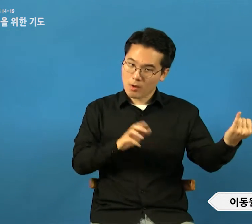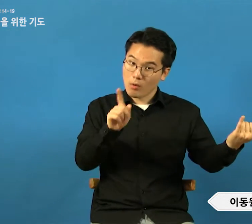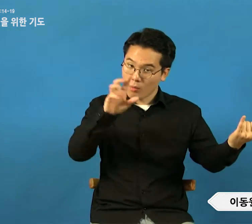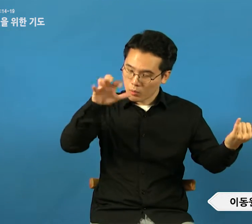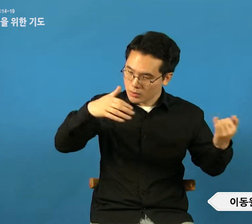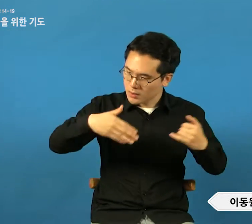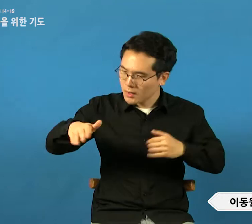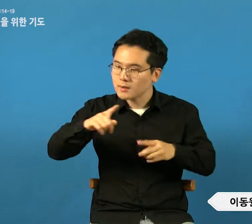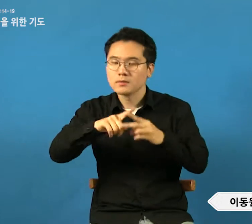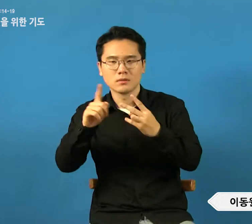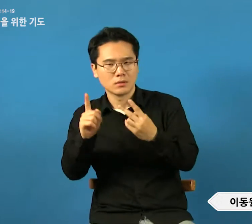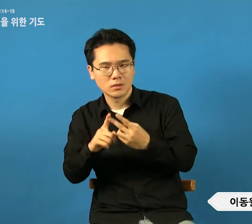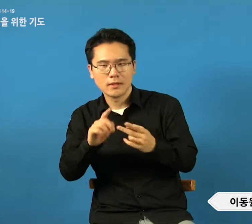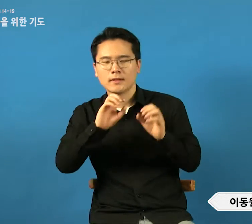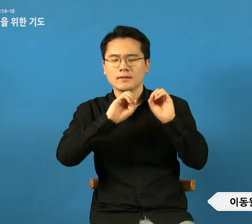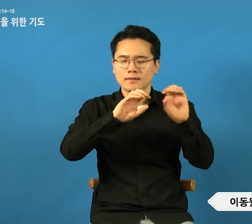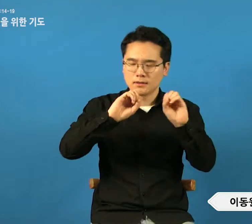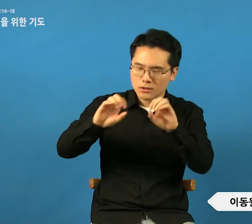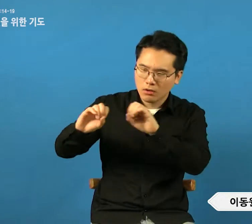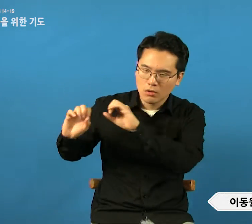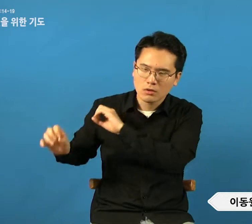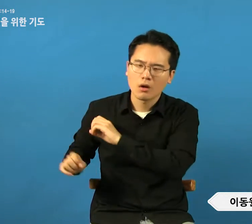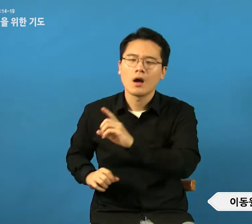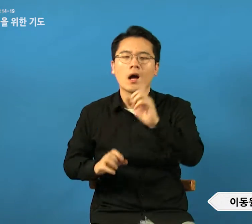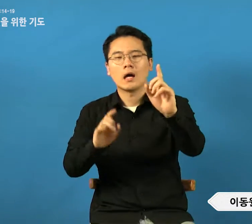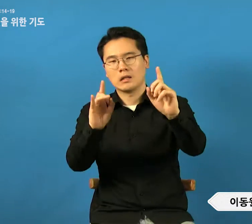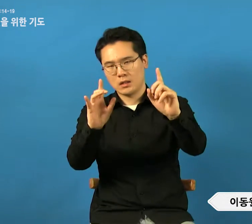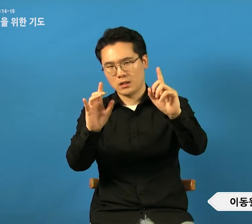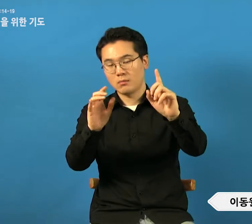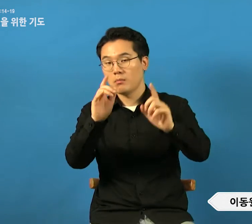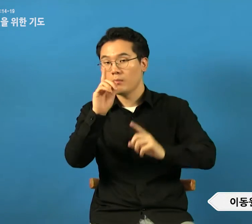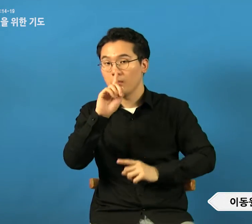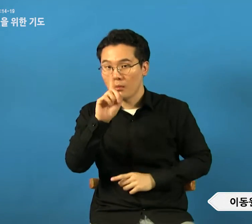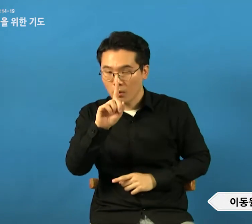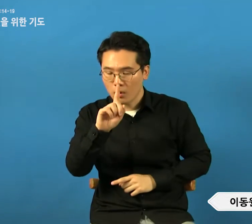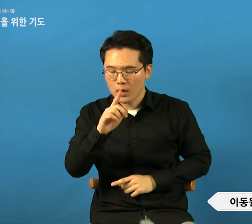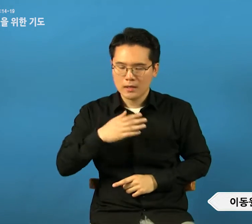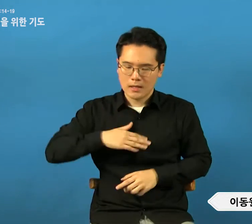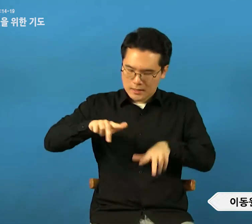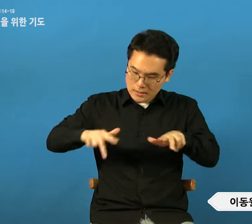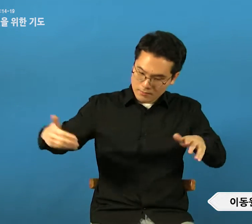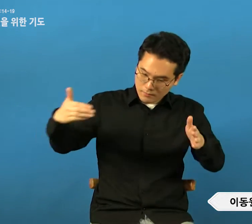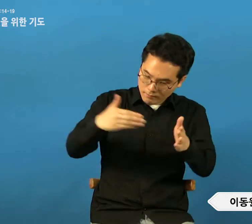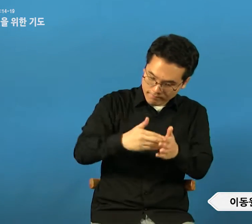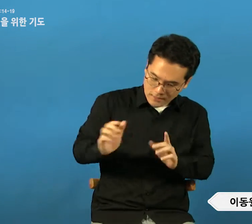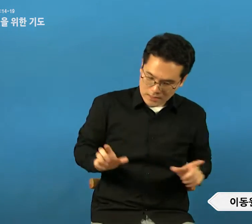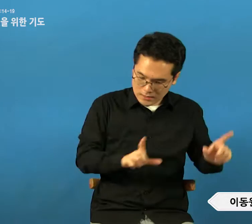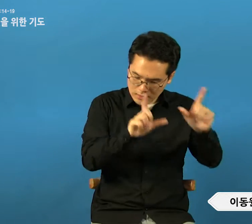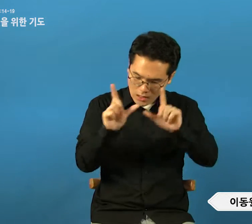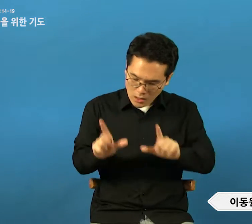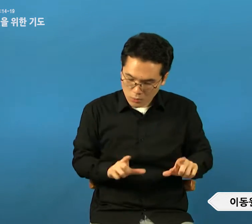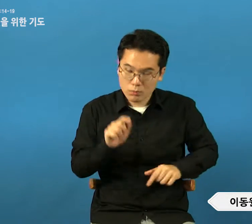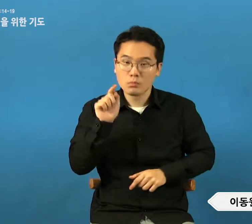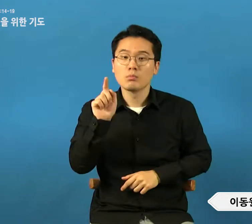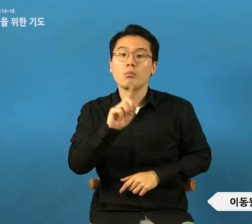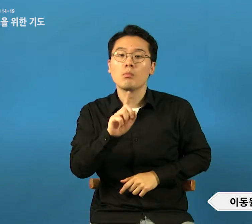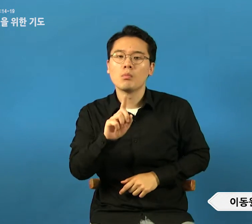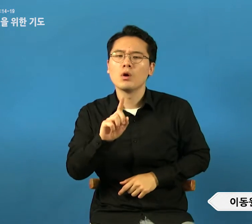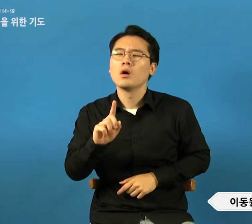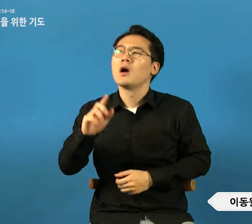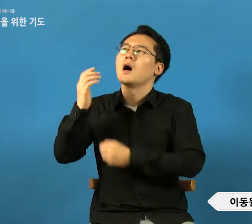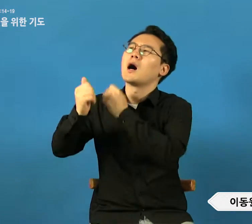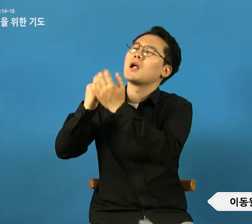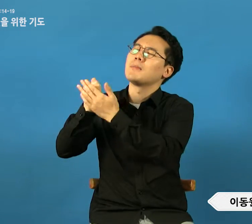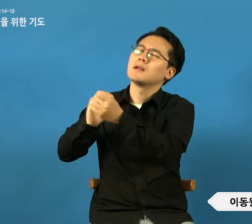어디 가든지 증거했던 사실은 딱 한 가지예요. 내가 지금까지 살아온 기적, 그것은 하나님의 사랑